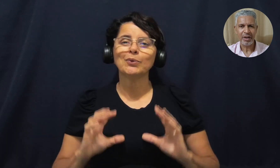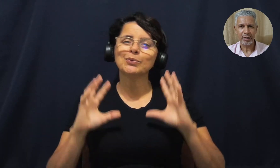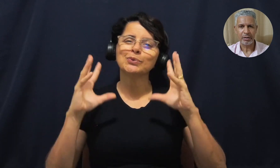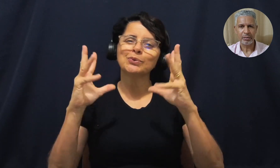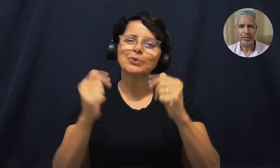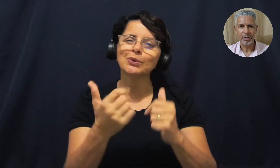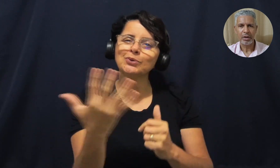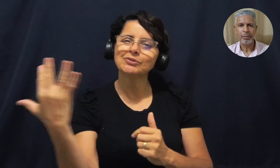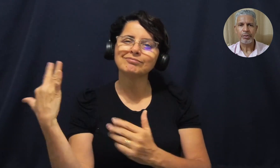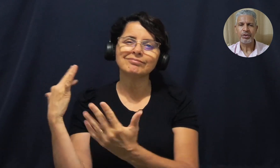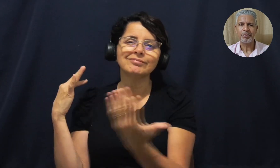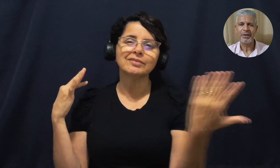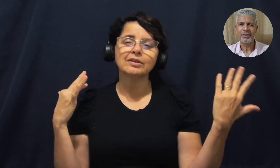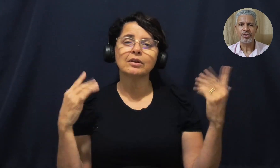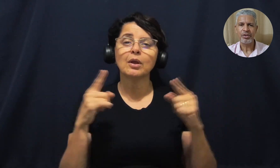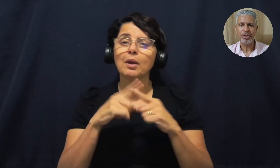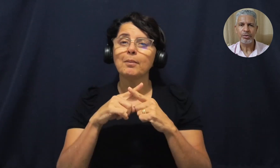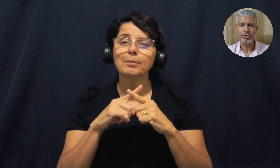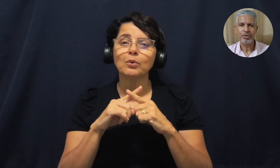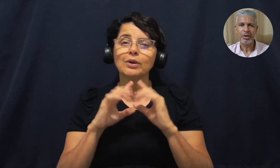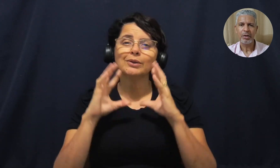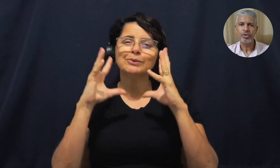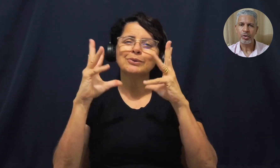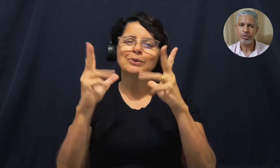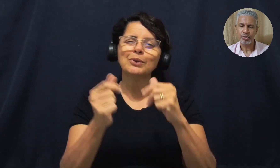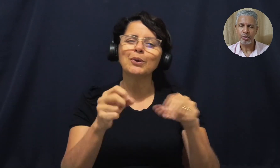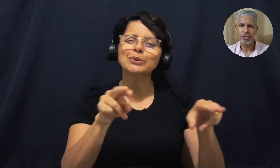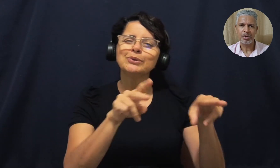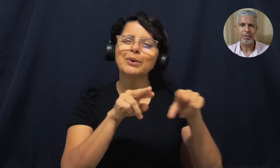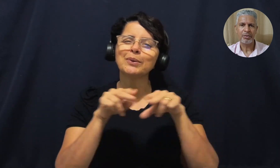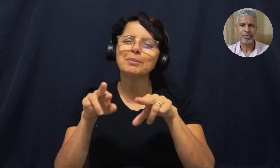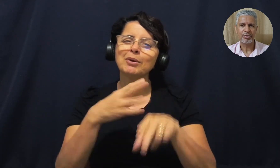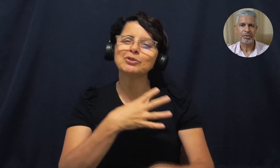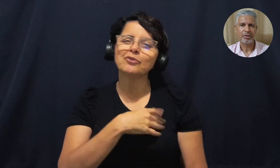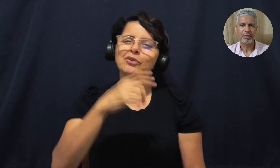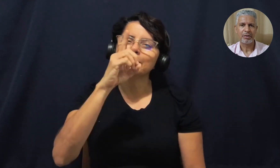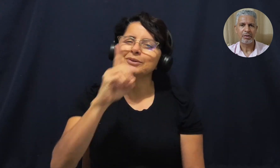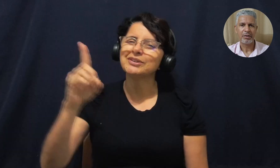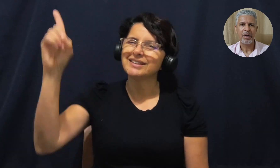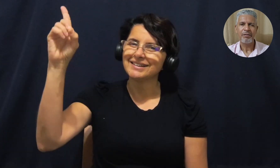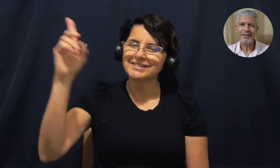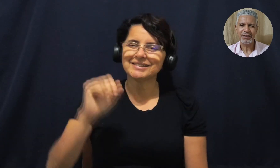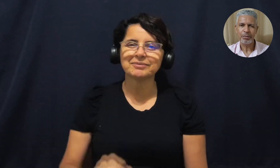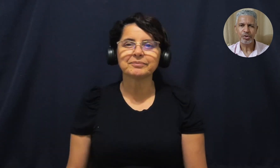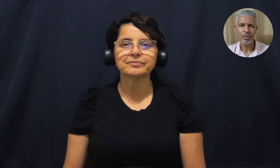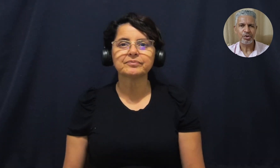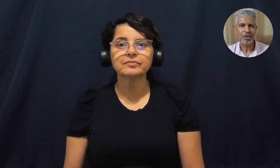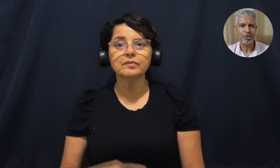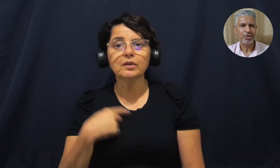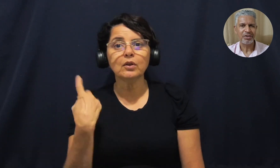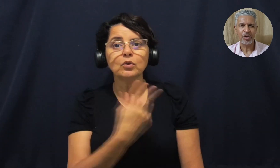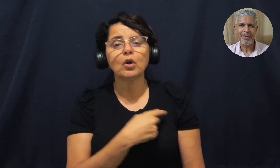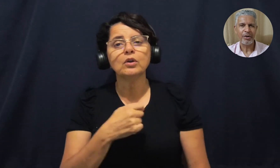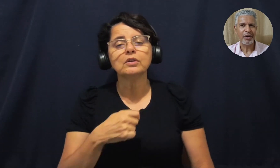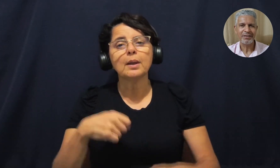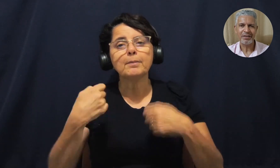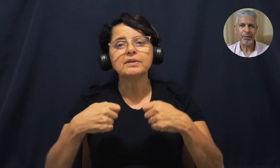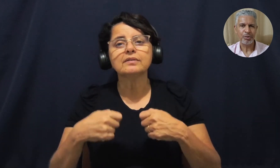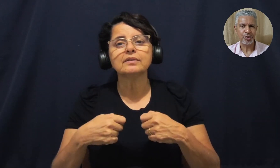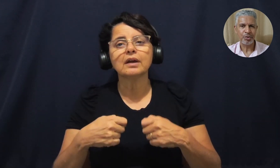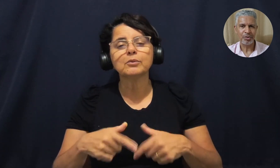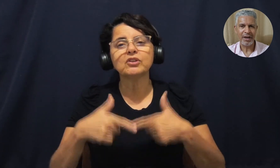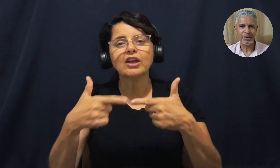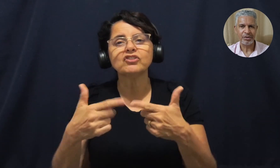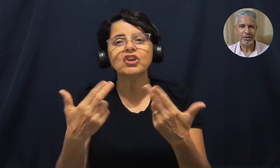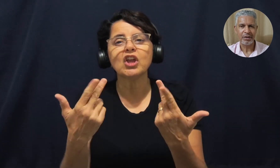que nos cercam, pois perante Deus somos todos irmãos. Façamos como Jesus em seu maior